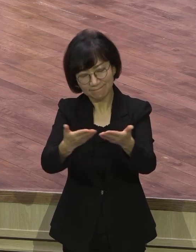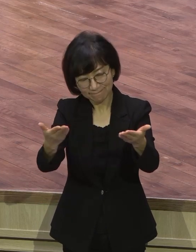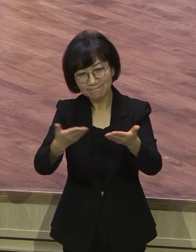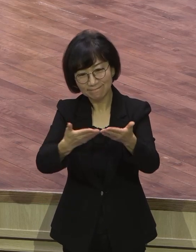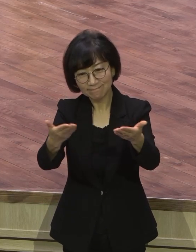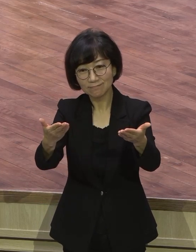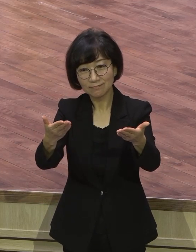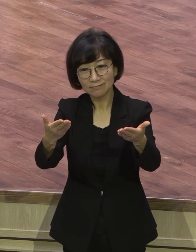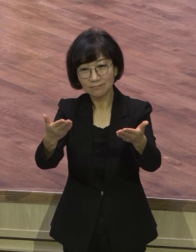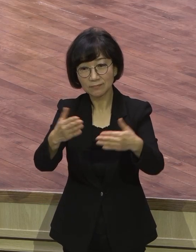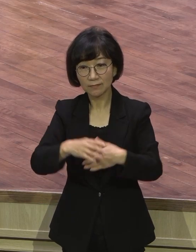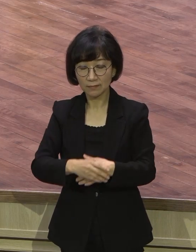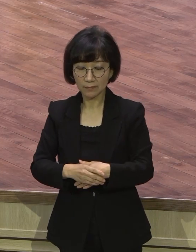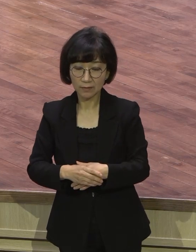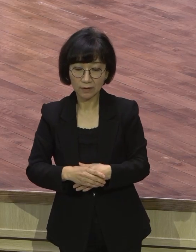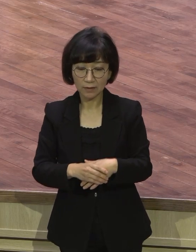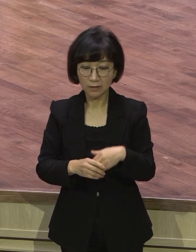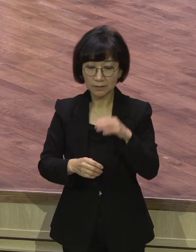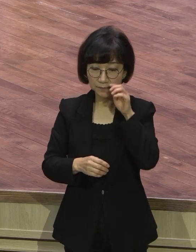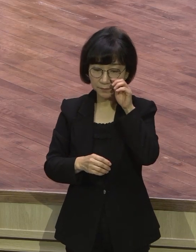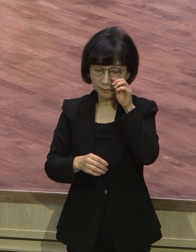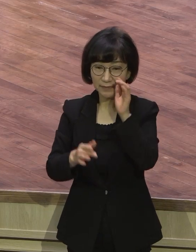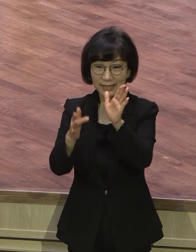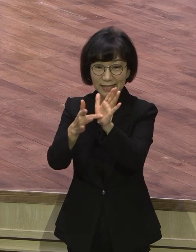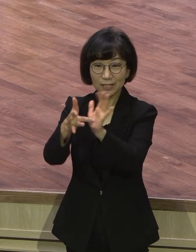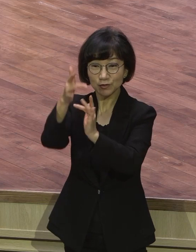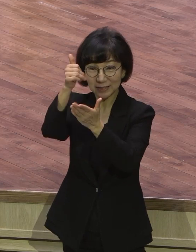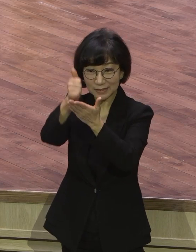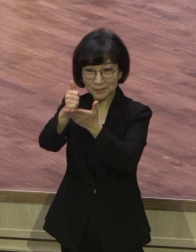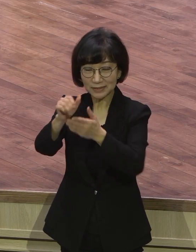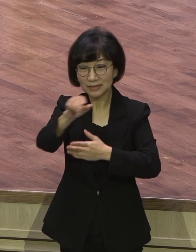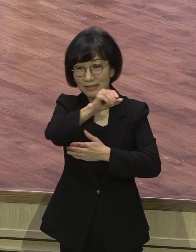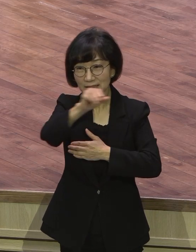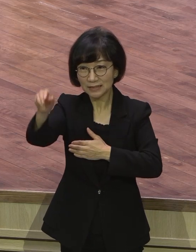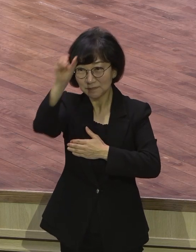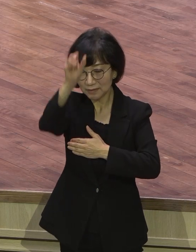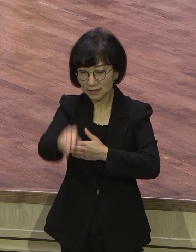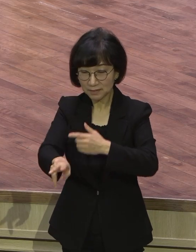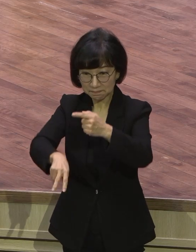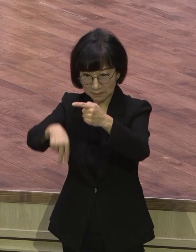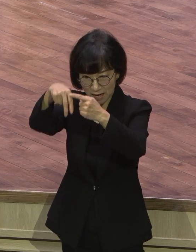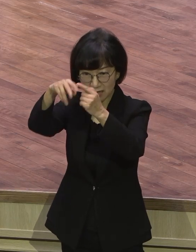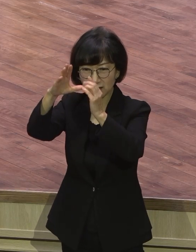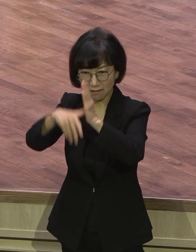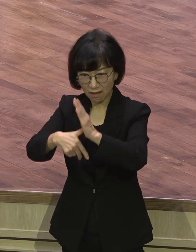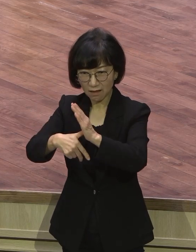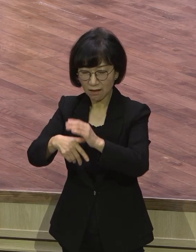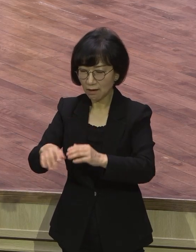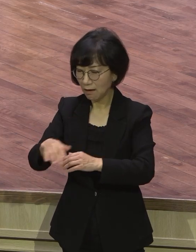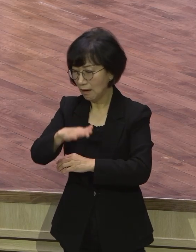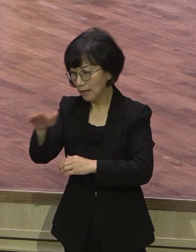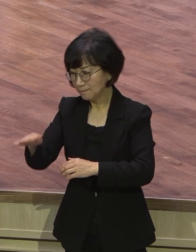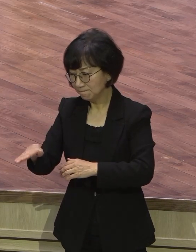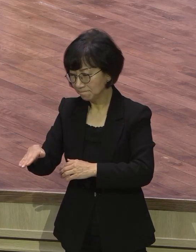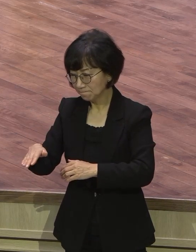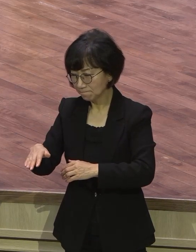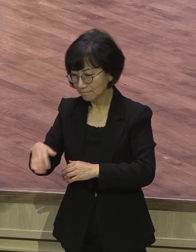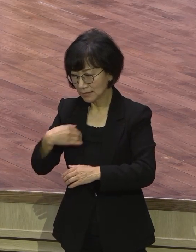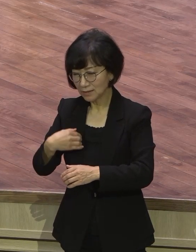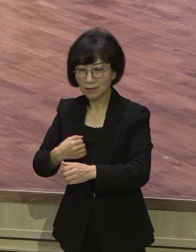군병을 기도했지요. 제사 베드로도 모든 제사들 다 그렇게 기도했지요. 세대반 집사도 그렇게 기도했지요. 자기를